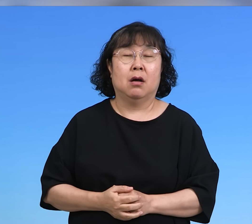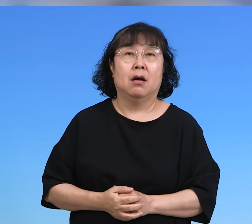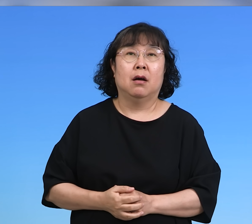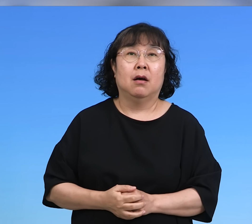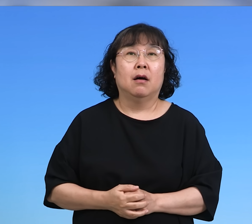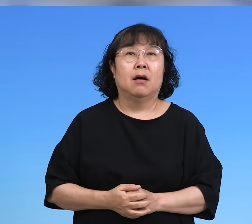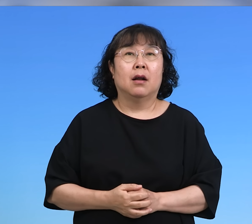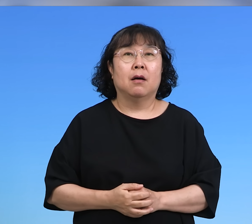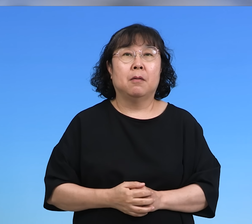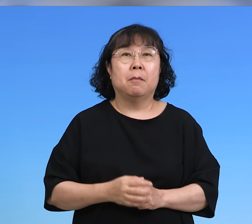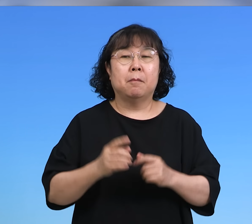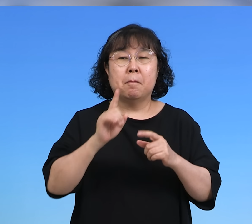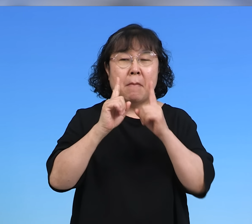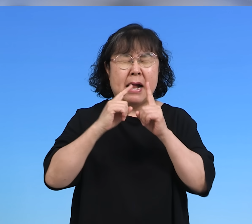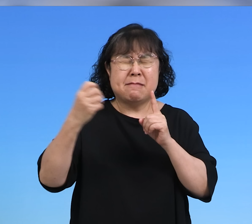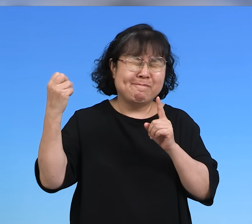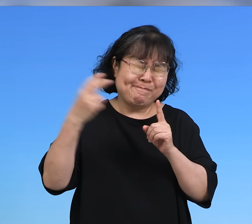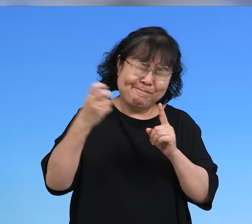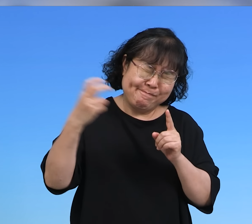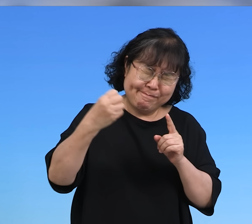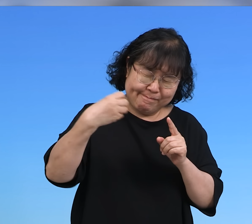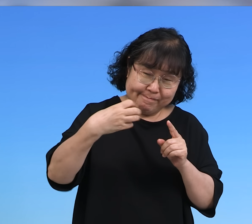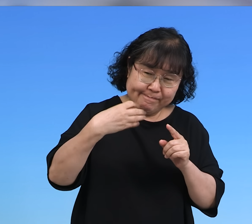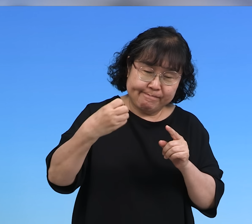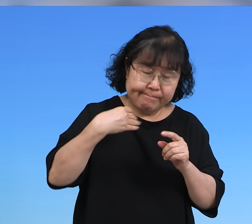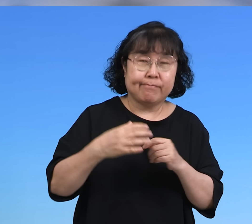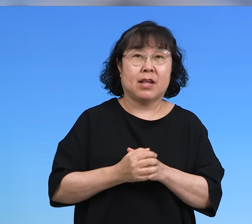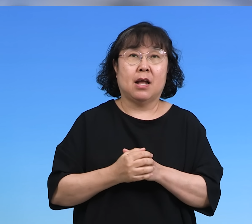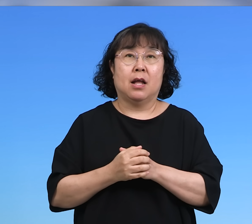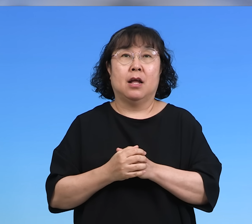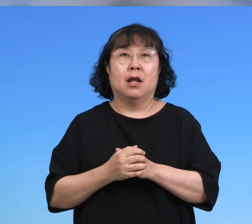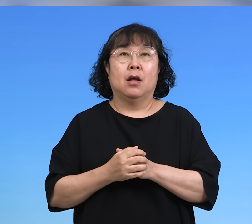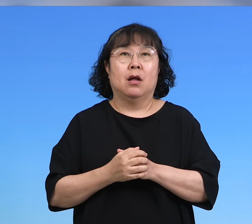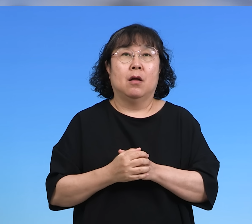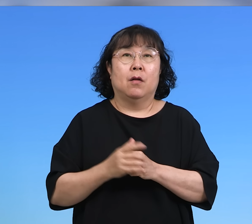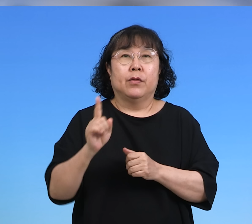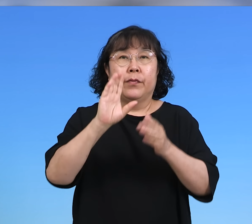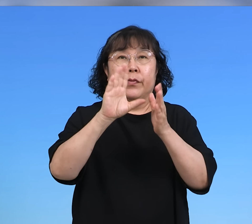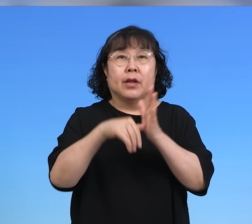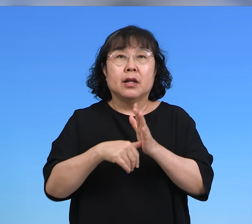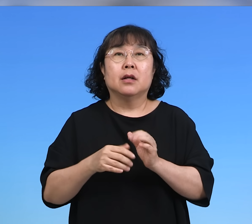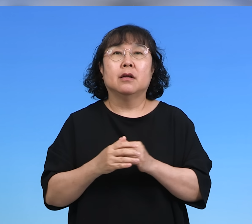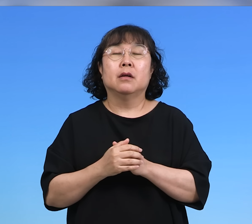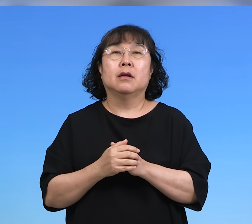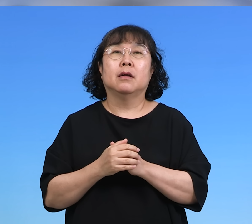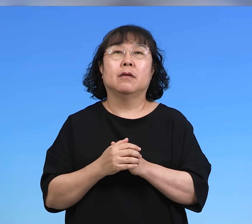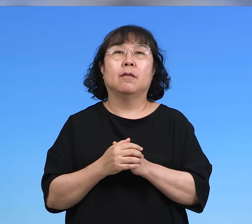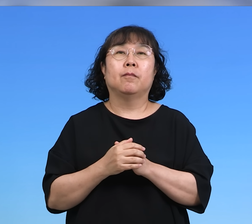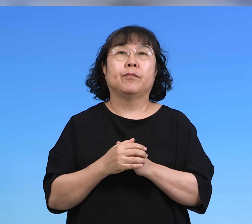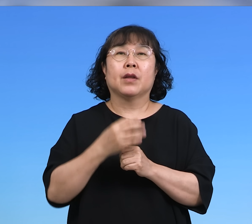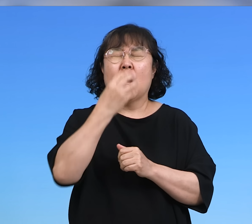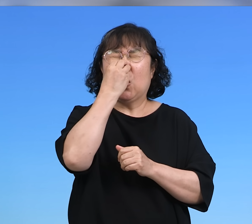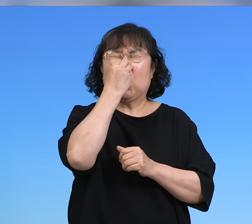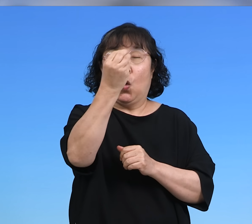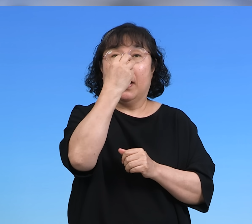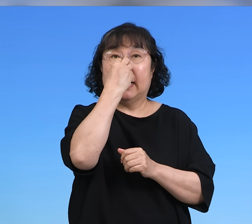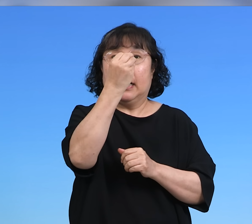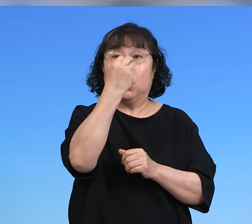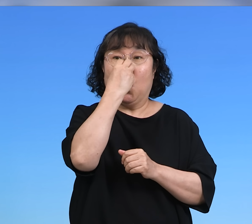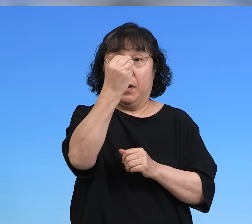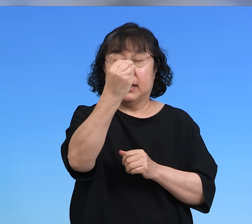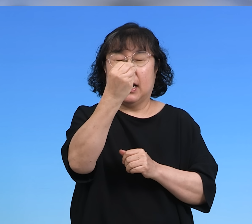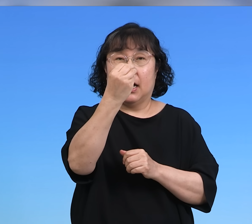우리 어머니가 저 죽인다는 뜻이 아니고요, 교만하면 망한다는 거죠. 그러면서 어떨 때는 그